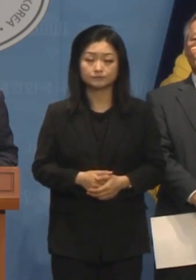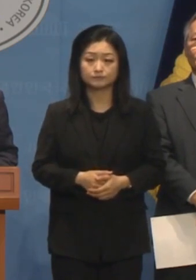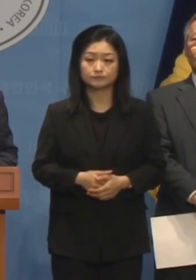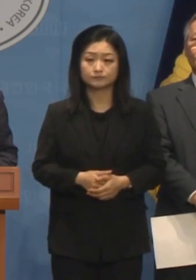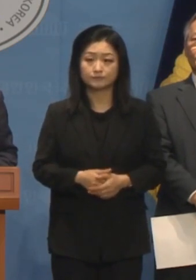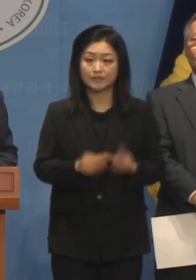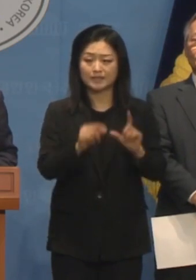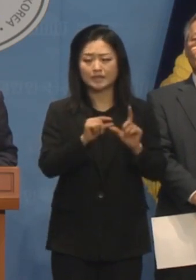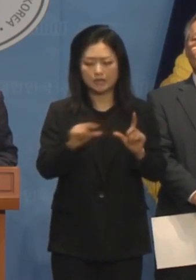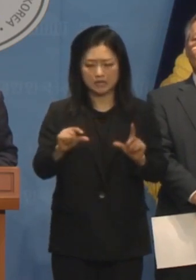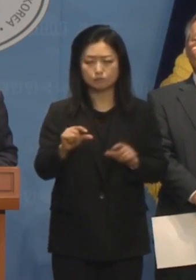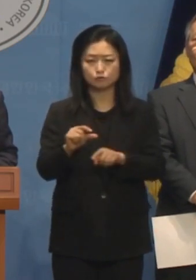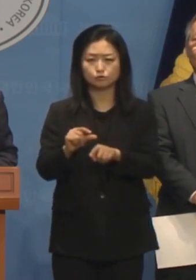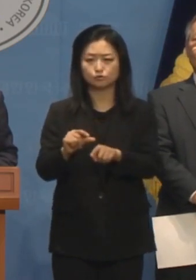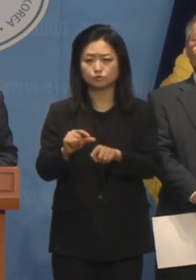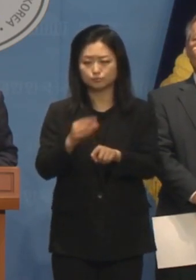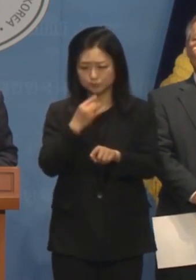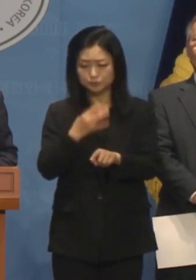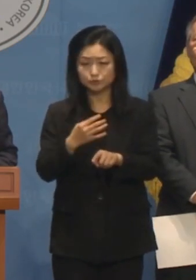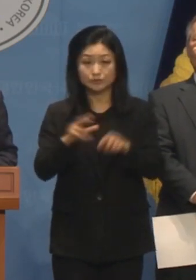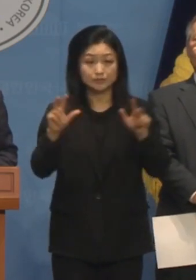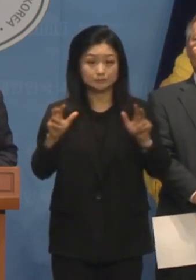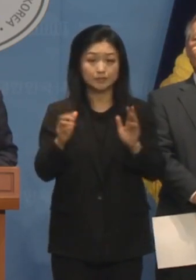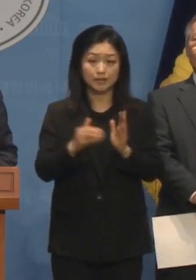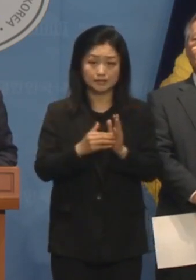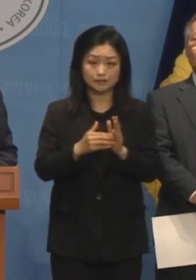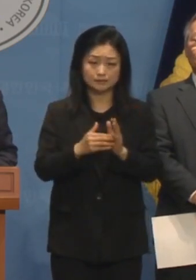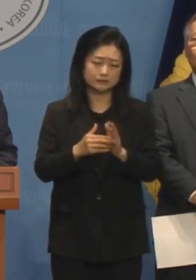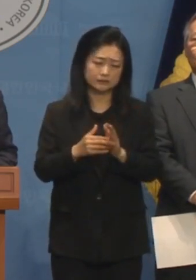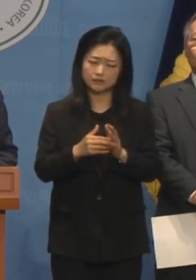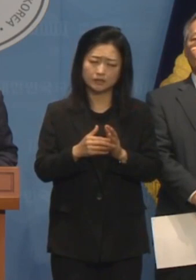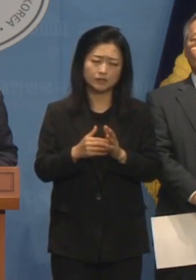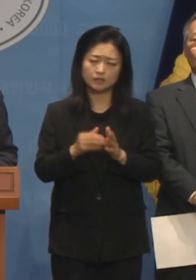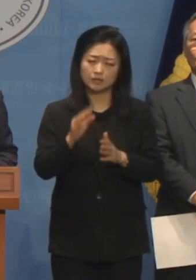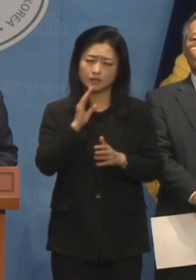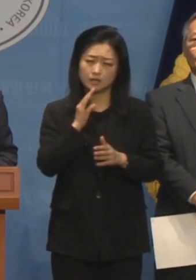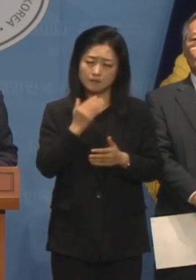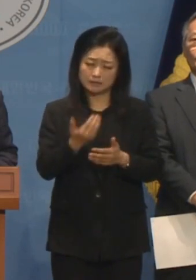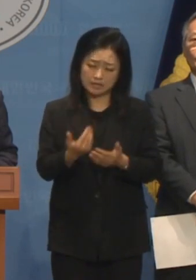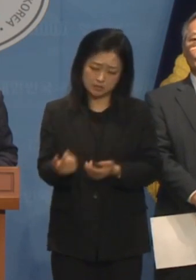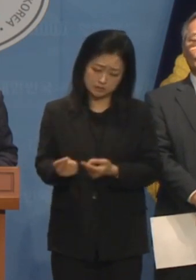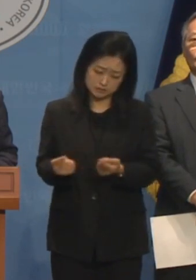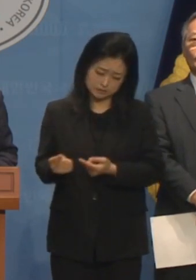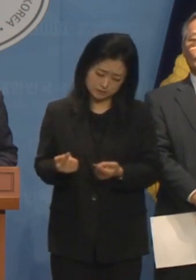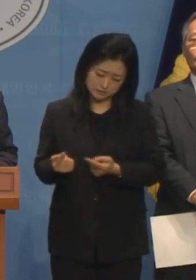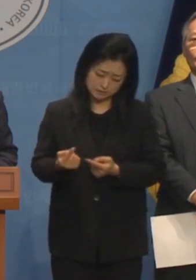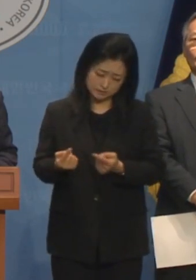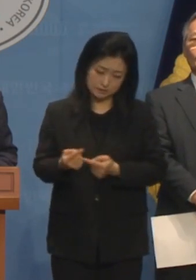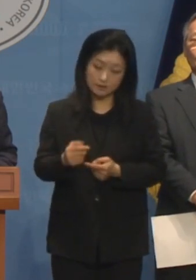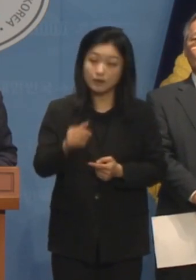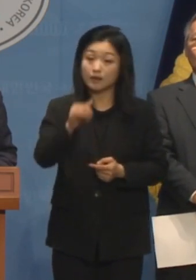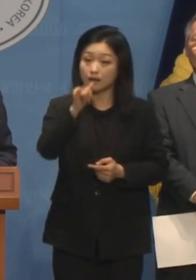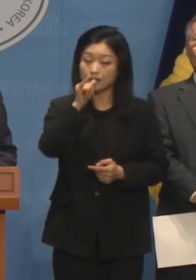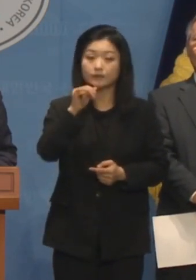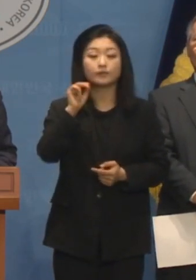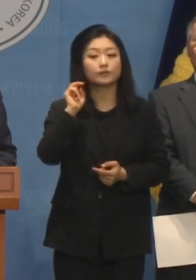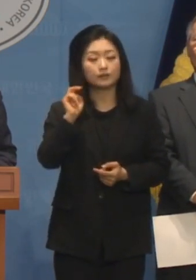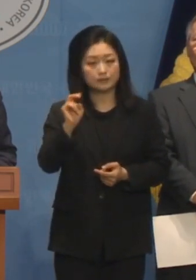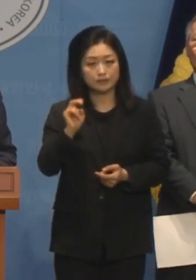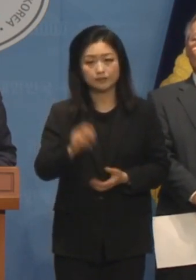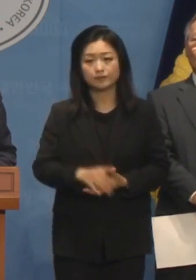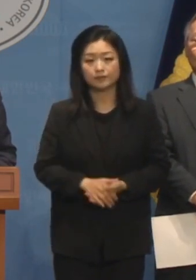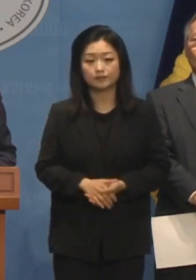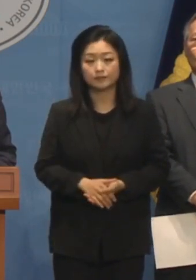그것은 일부분에 불과하다. 그동안에 어마어마하게 사전 조율이 이루어졌을 것이다. 이렇게